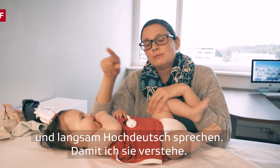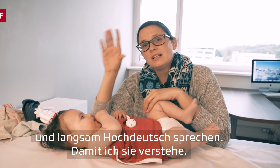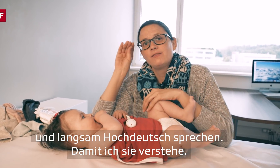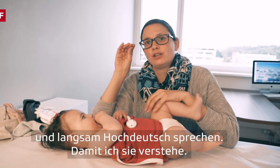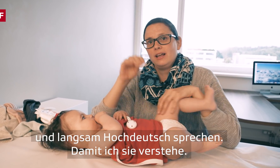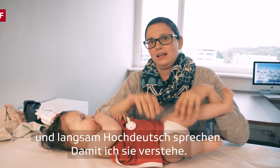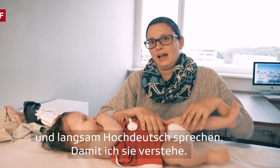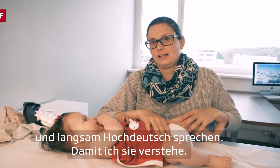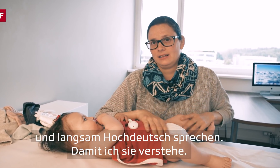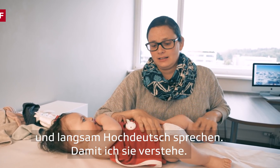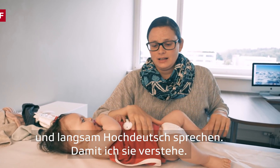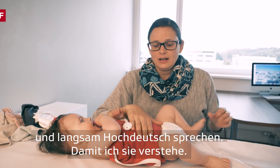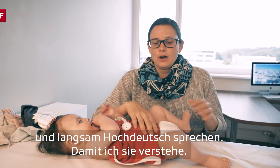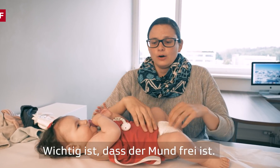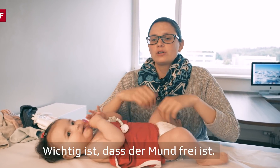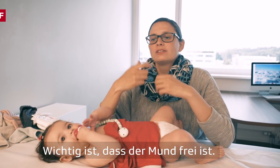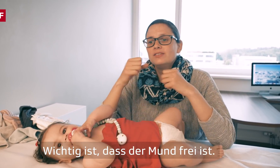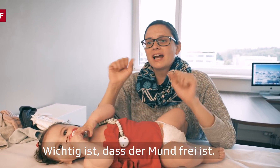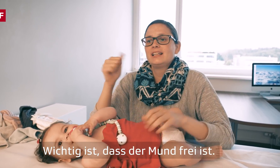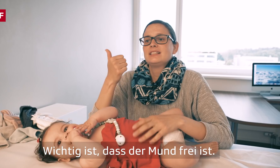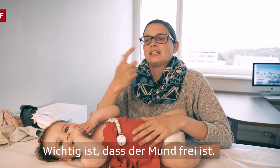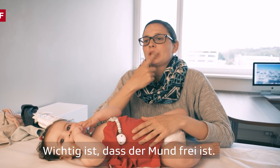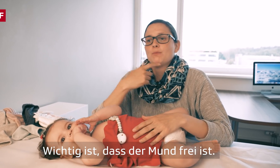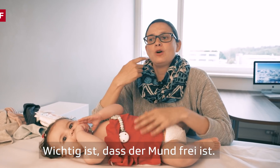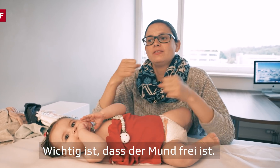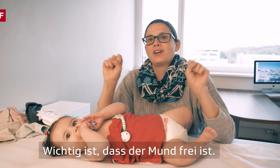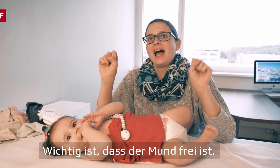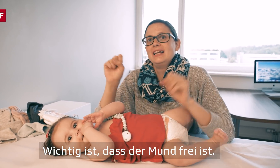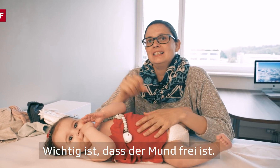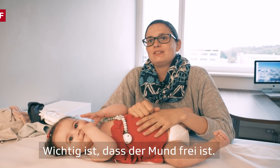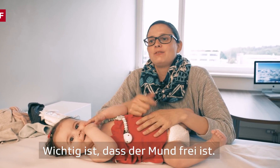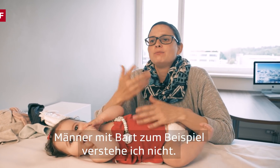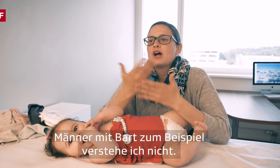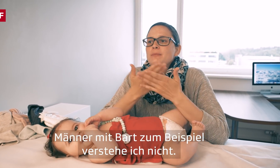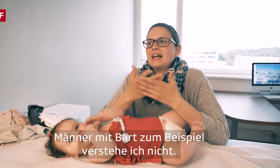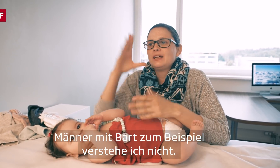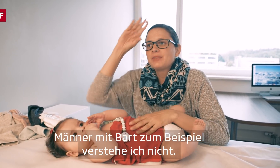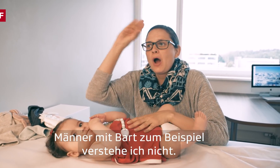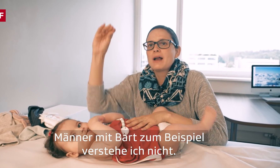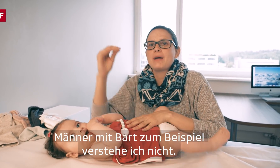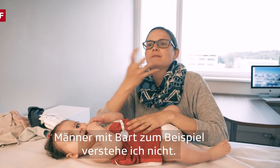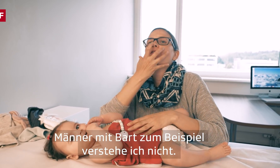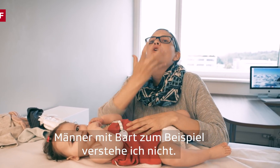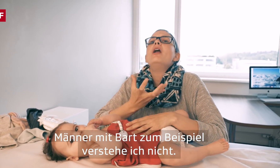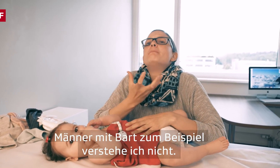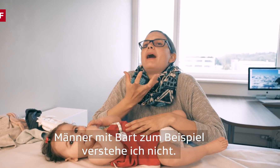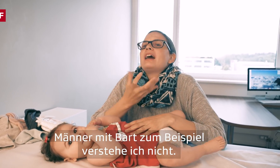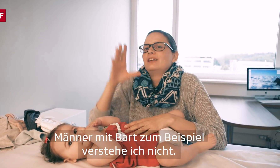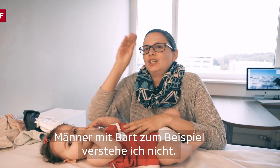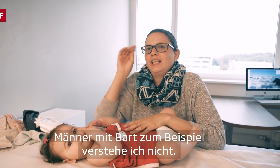sie verstehen können. Und wichtig ist, dass der Mund frei ist. Zum Beispiel, es gibt auch einen Mann voller Bart, ich